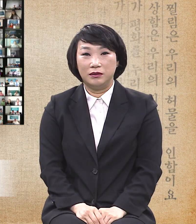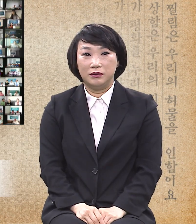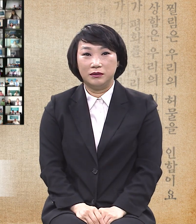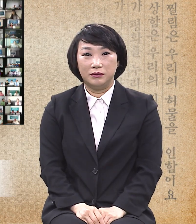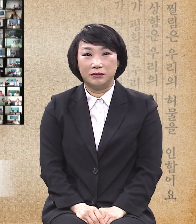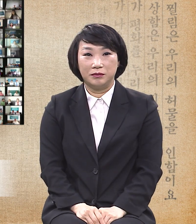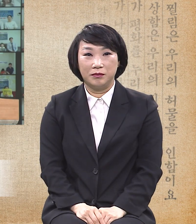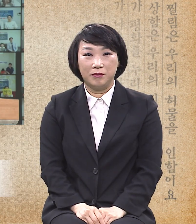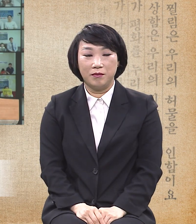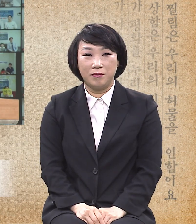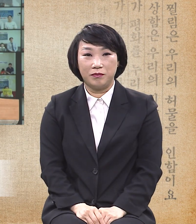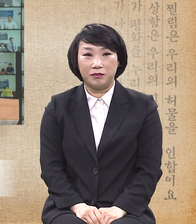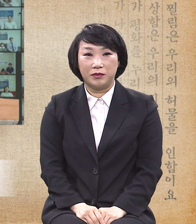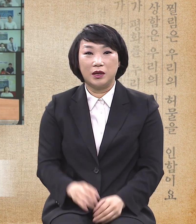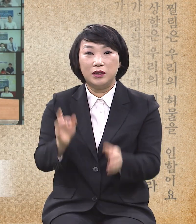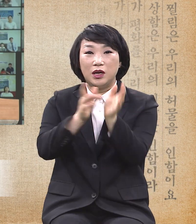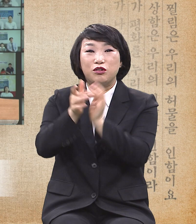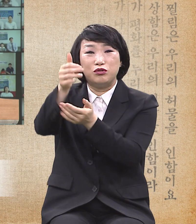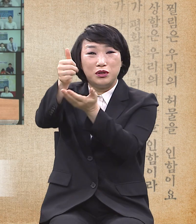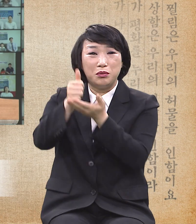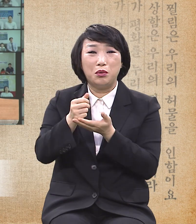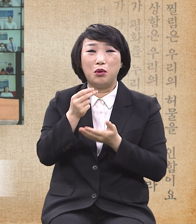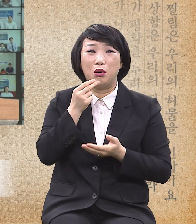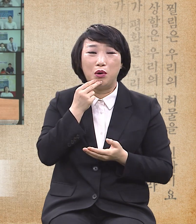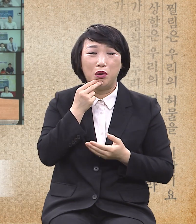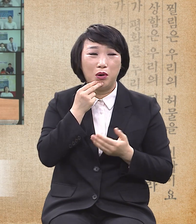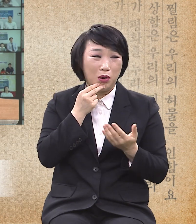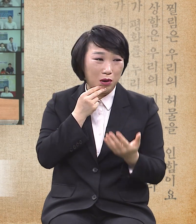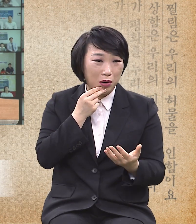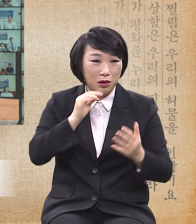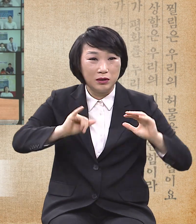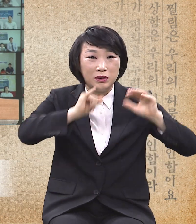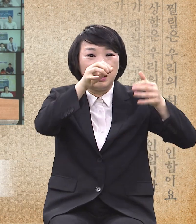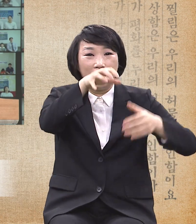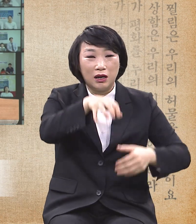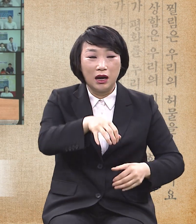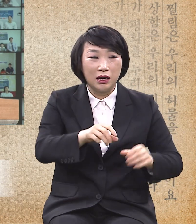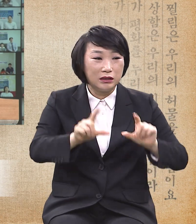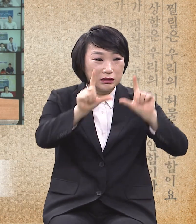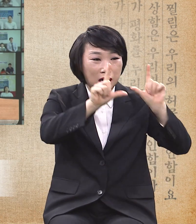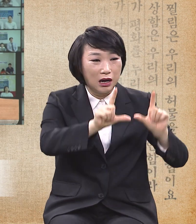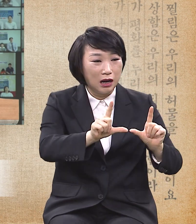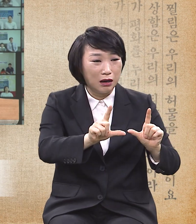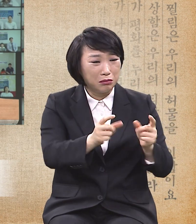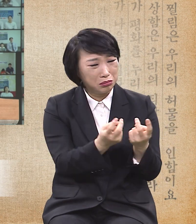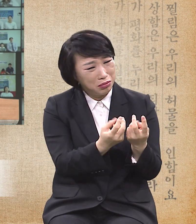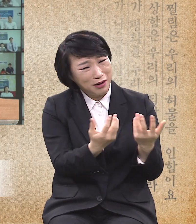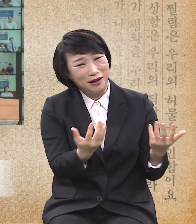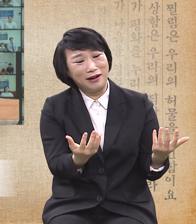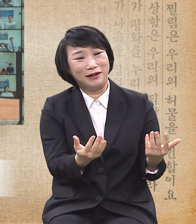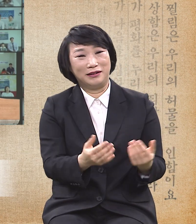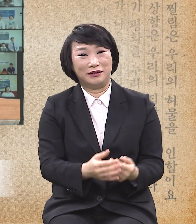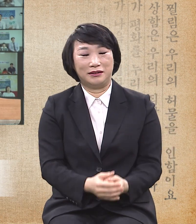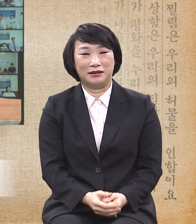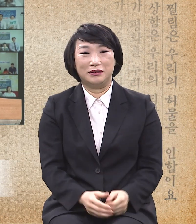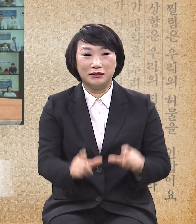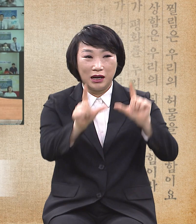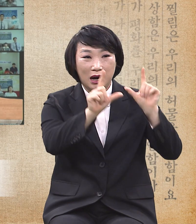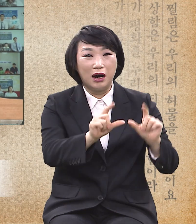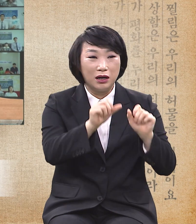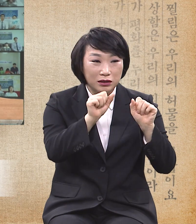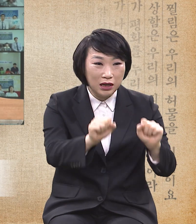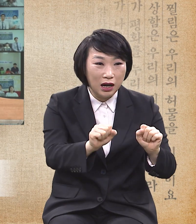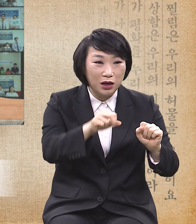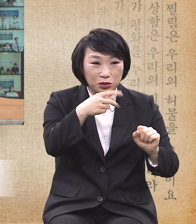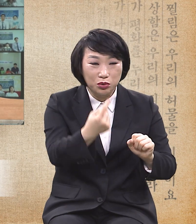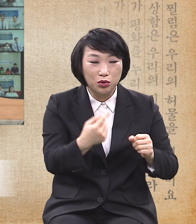응? 예수가 없이는 세상에 살 수가 없을 뿐더러